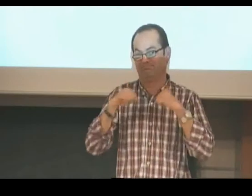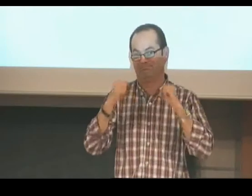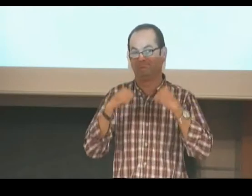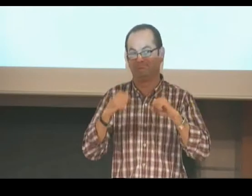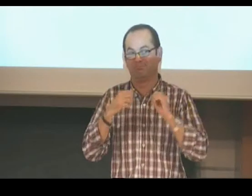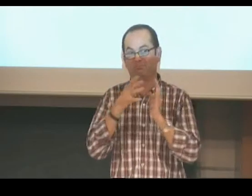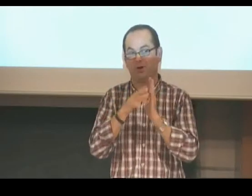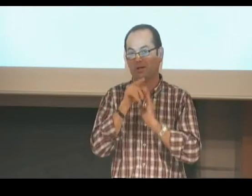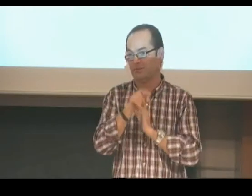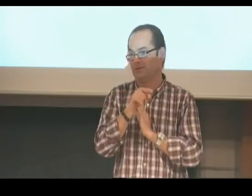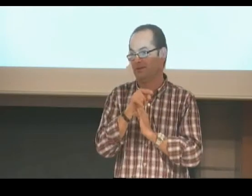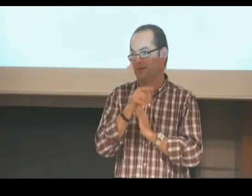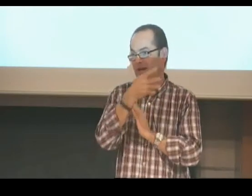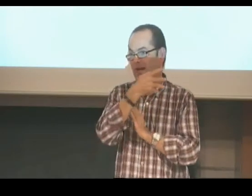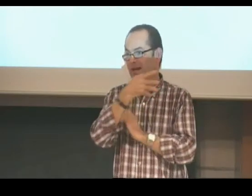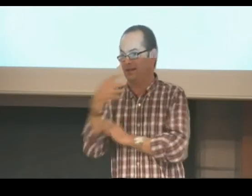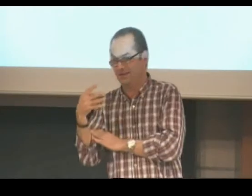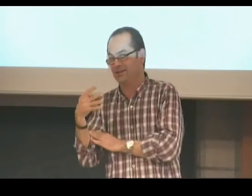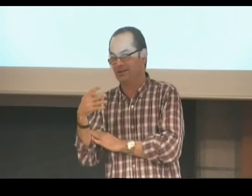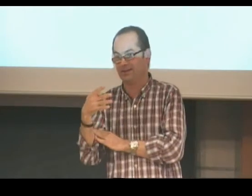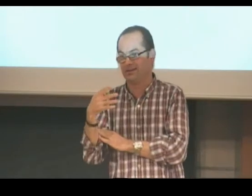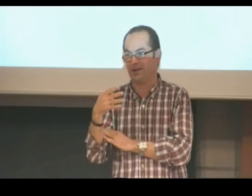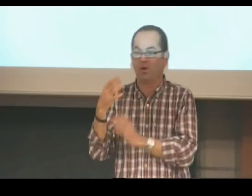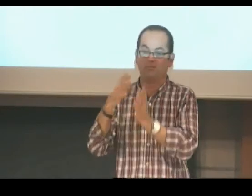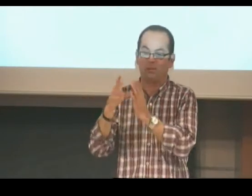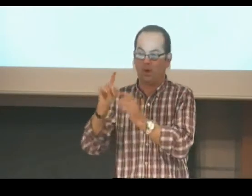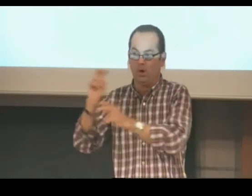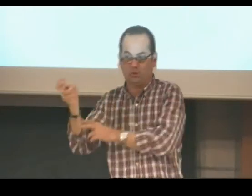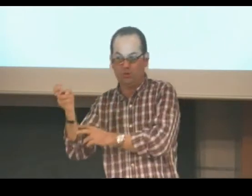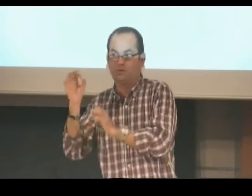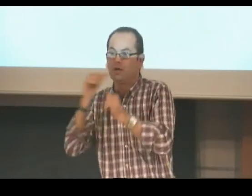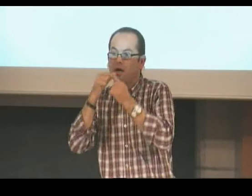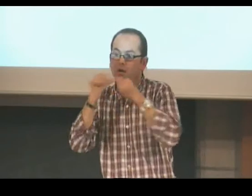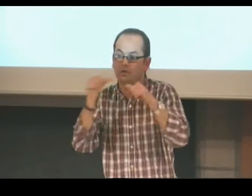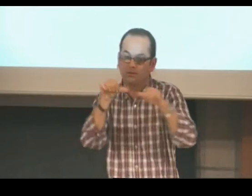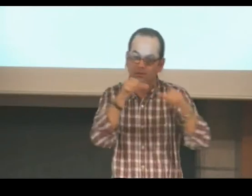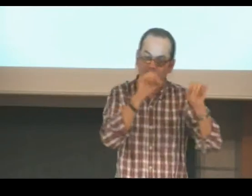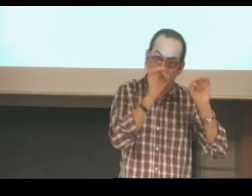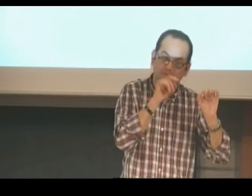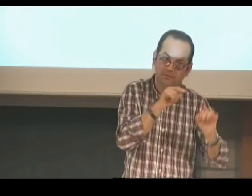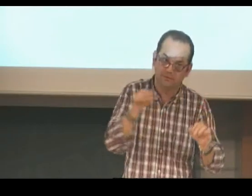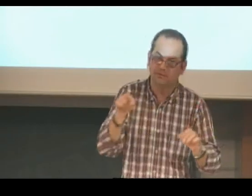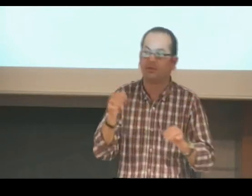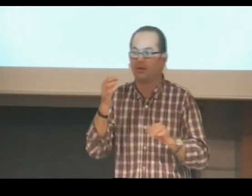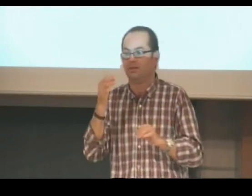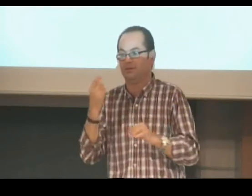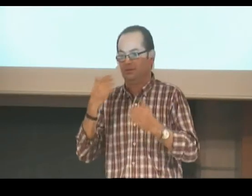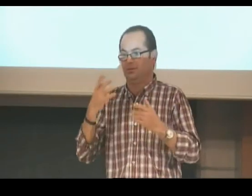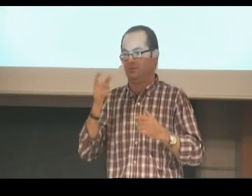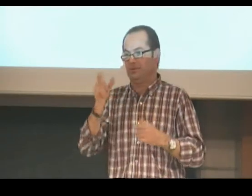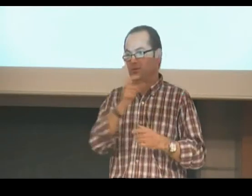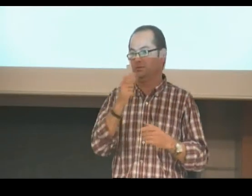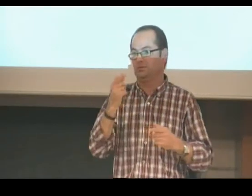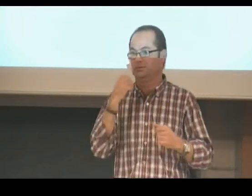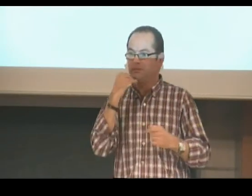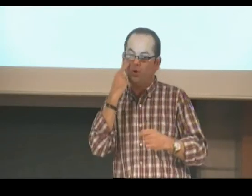l'emmagatzarem i aleshores entrem en la fase d'anotació, d'entrenament, que